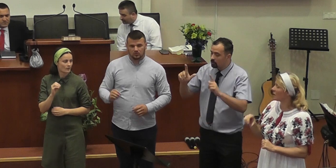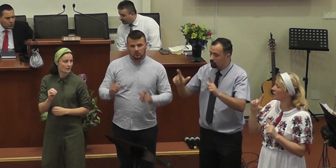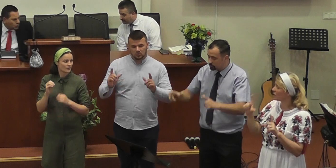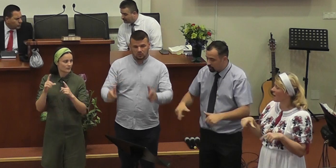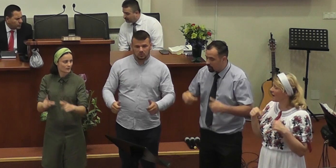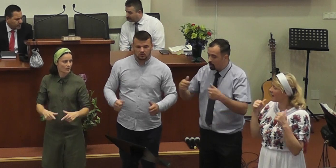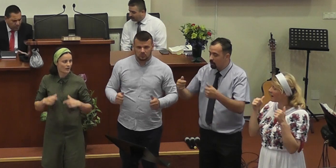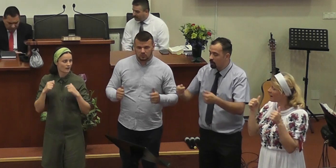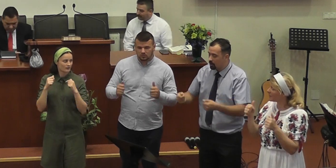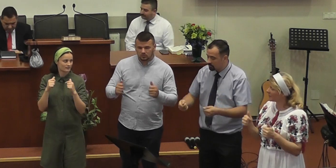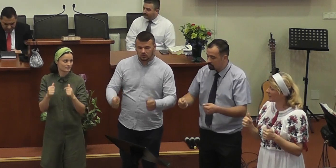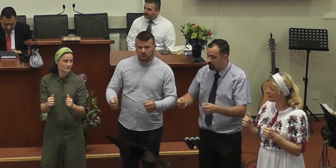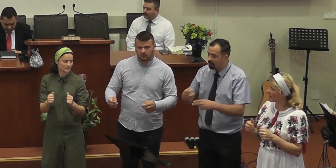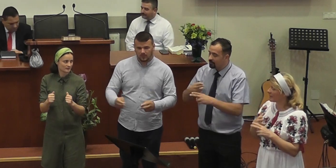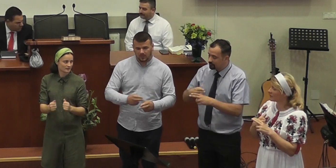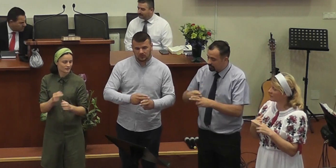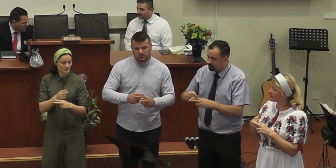O, Doamne,